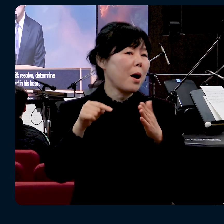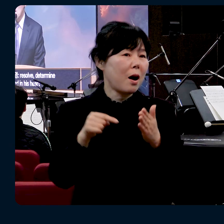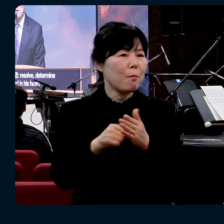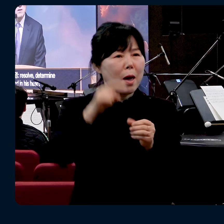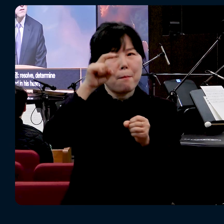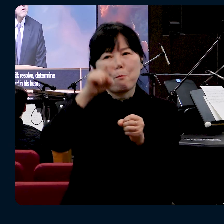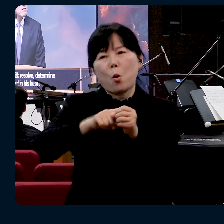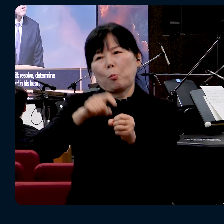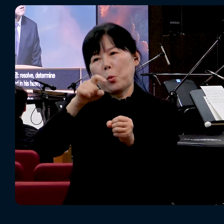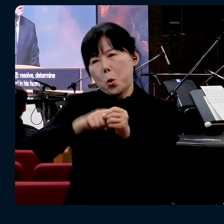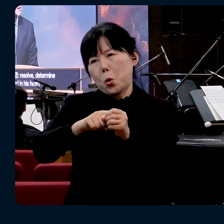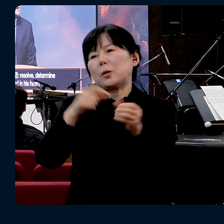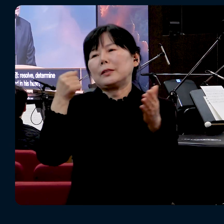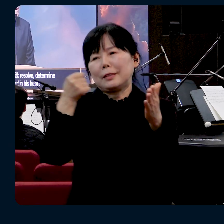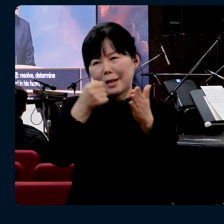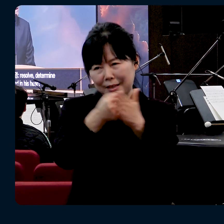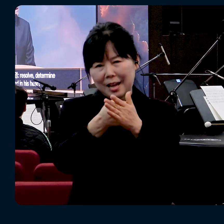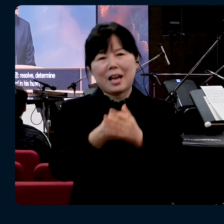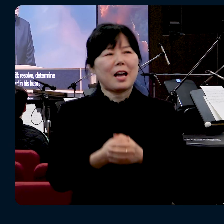purposed in his heart.